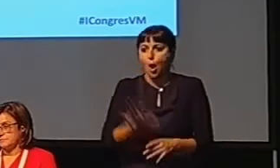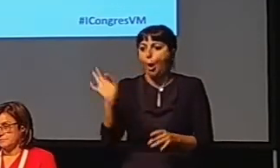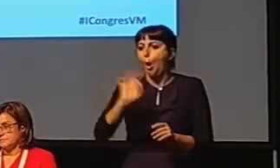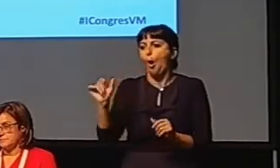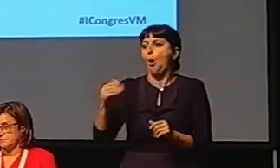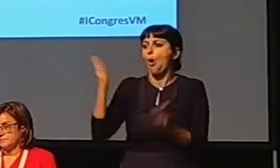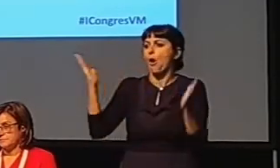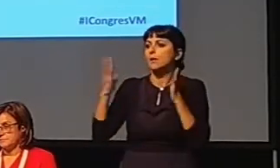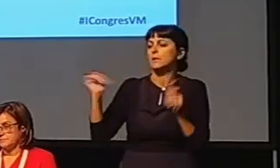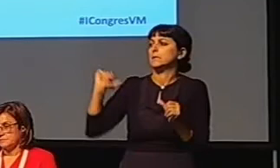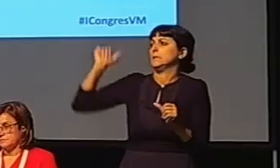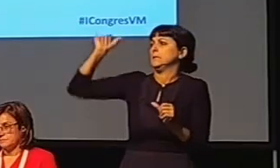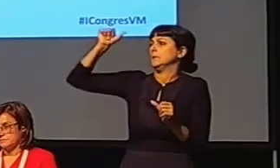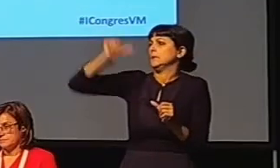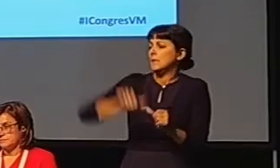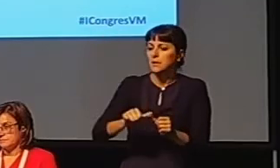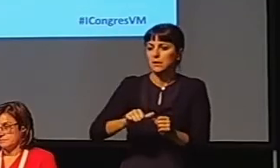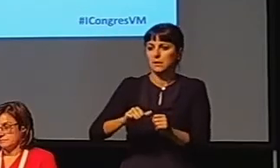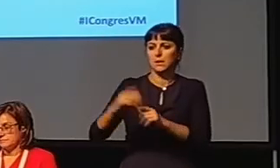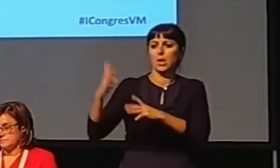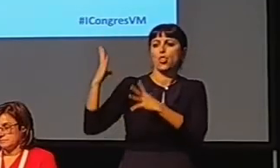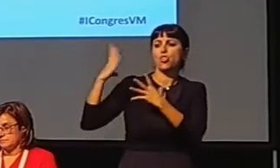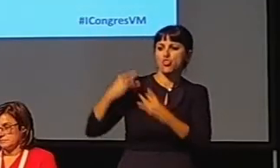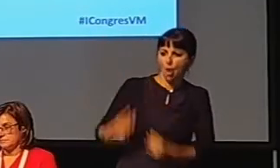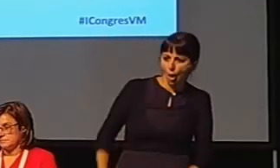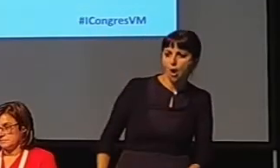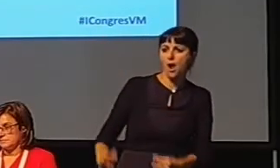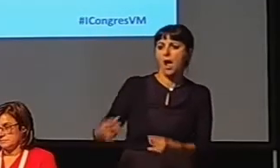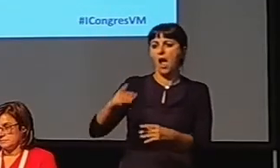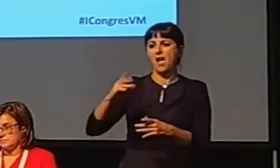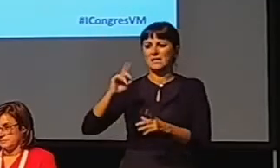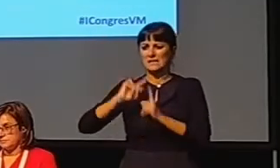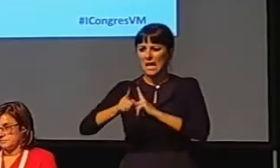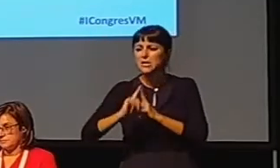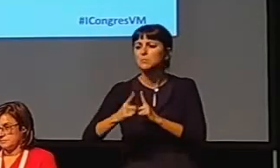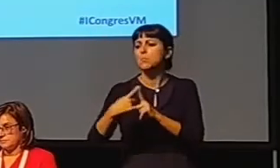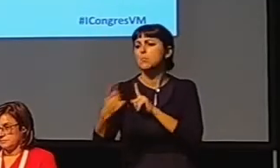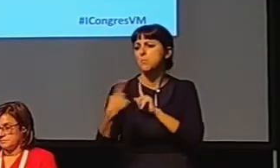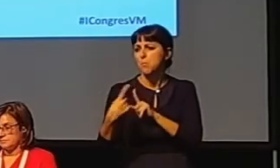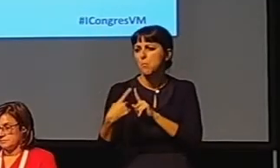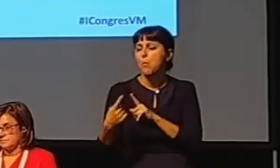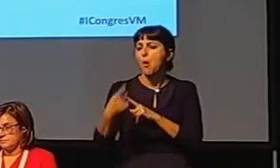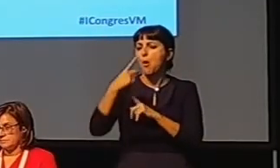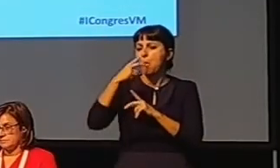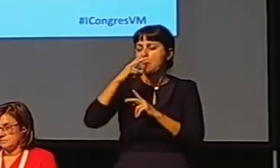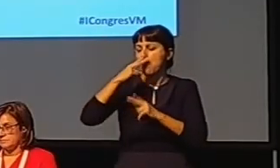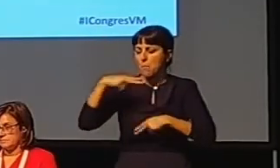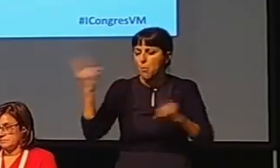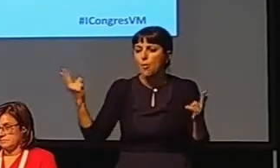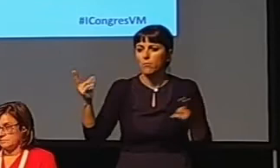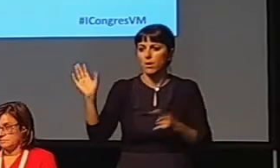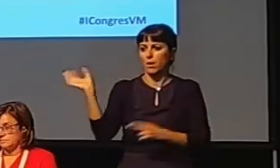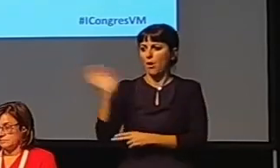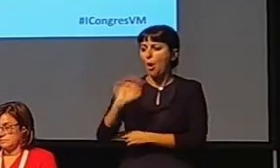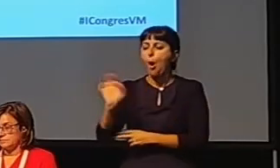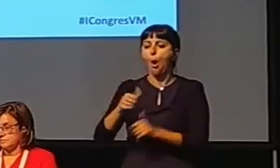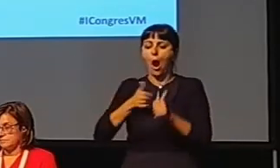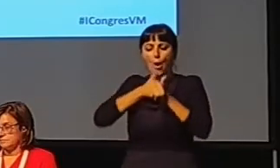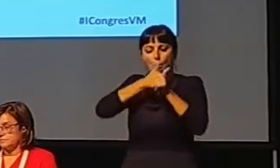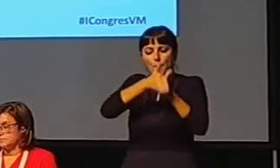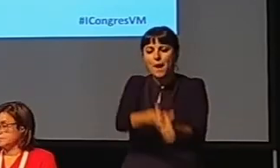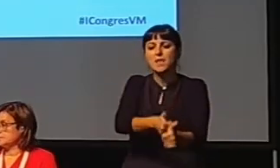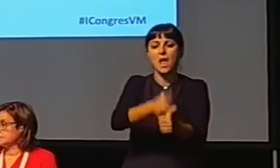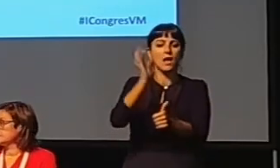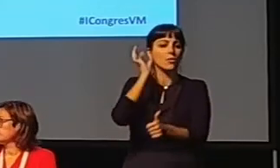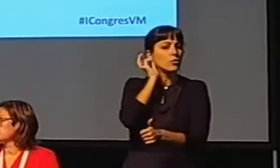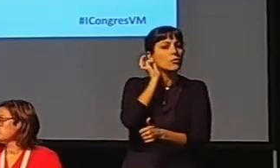no?, que he patit en els transports públics. No, això sí que té que veure amb mi. I quan nosaltres estem parlant, no?, de com acompanyem a les dones, quin